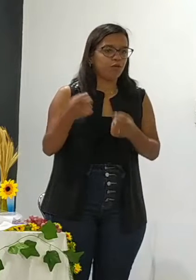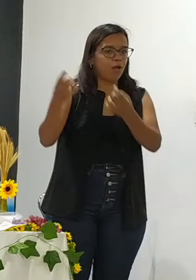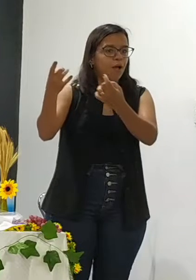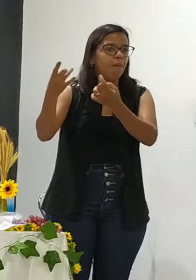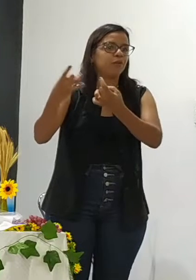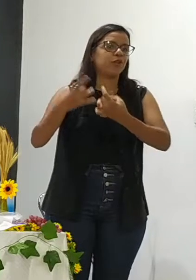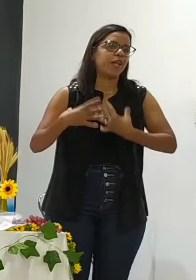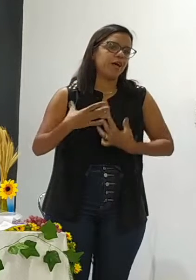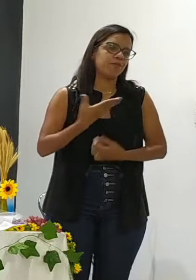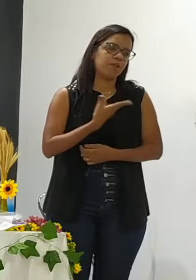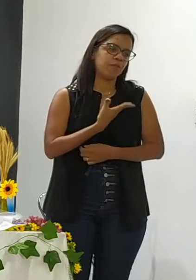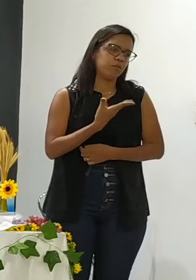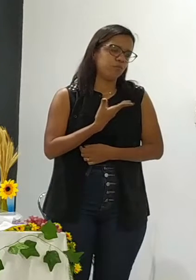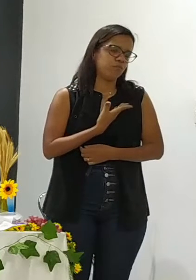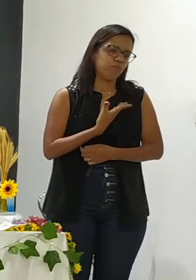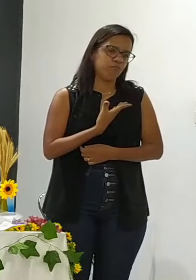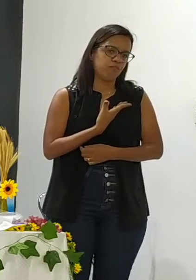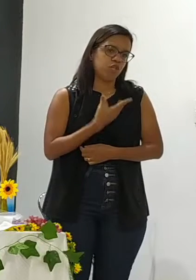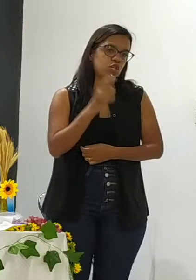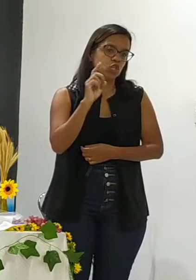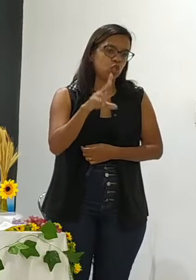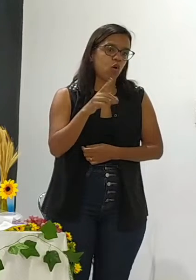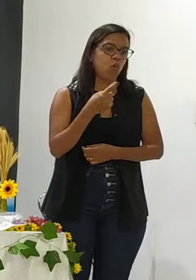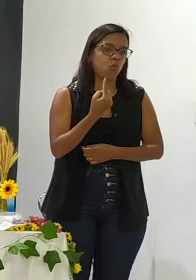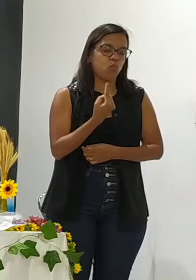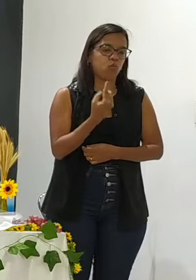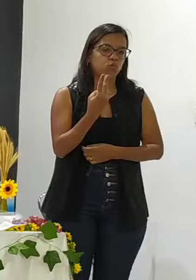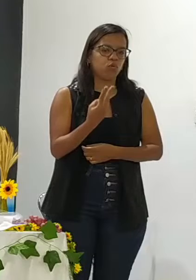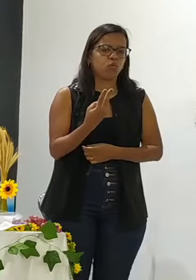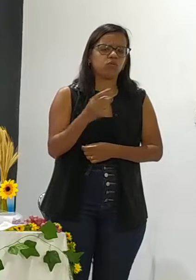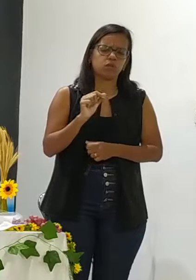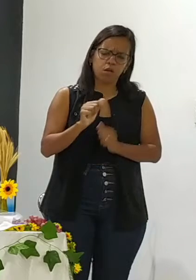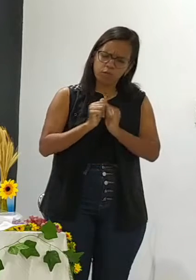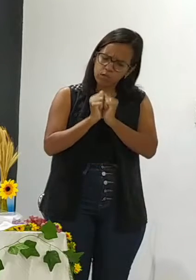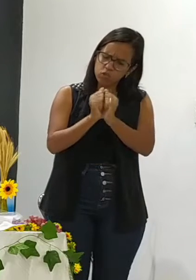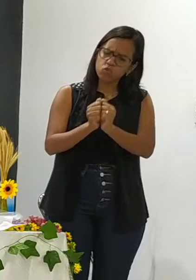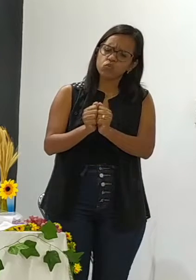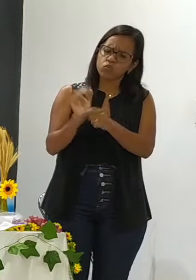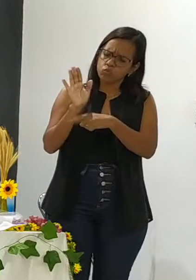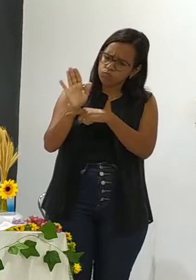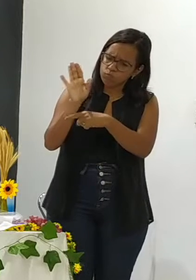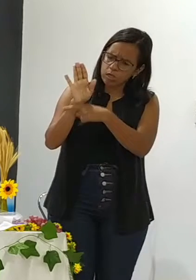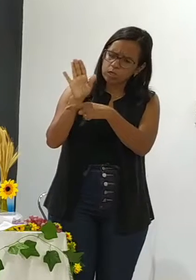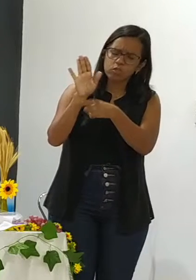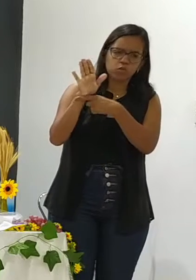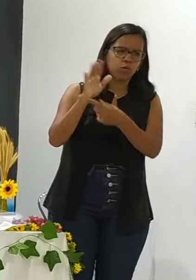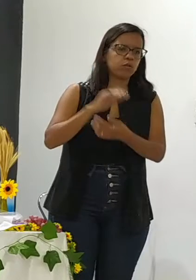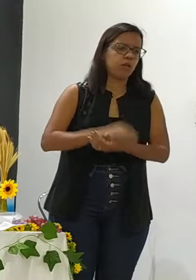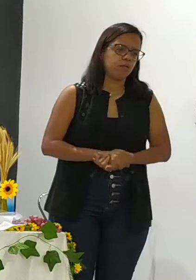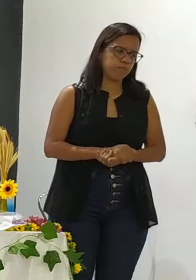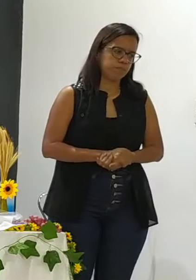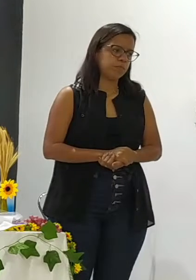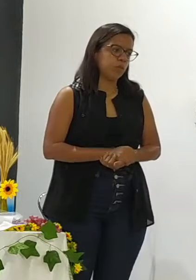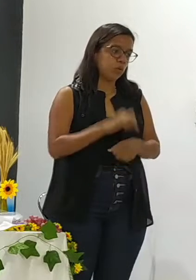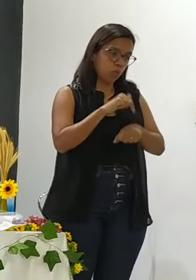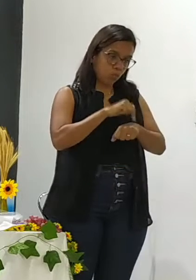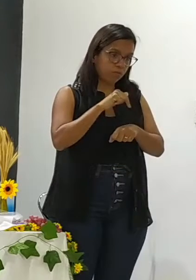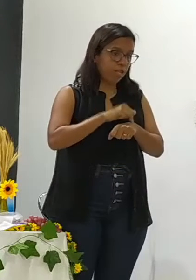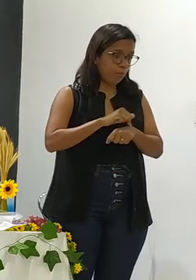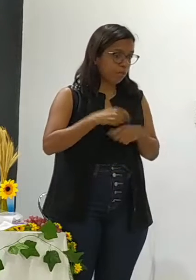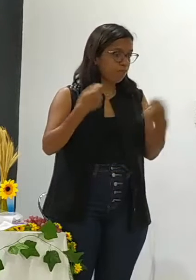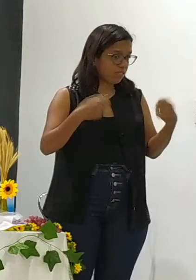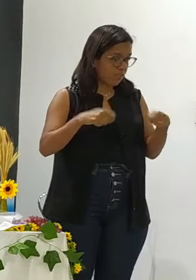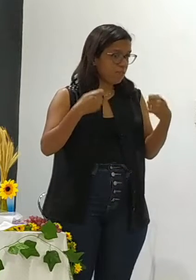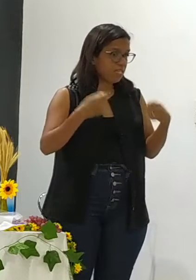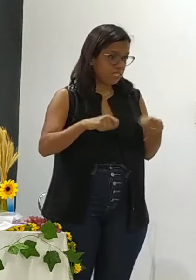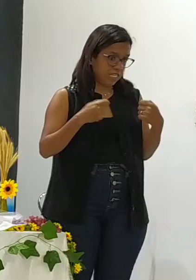abandonaram. Ficou só um ou dois que falaram comigo, não, vou estar contigo aí. A hora que você